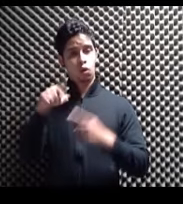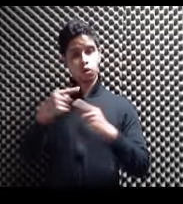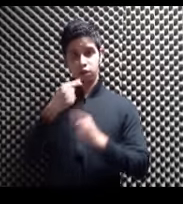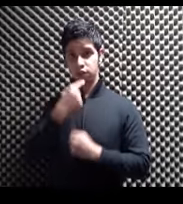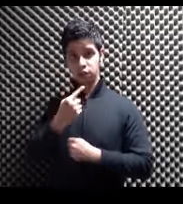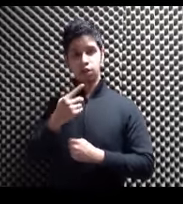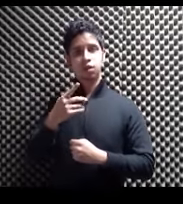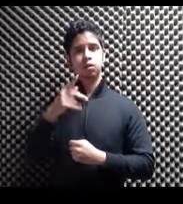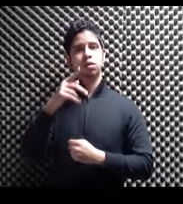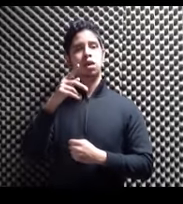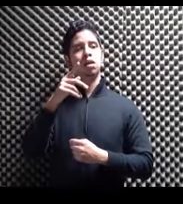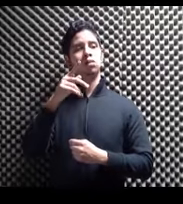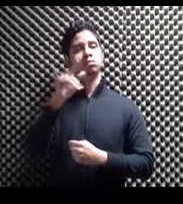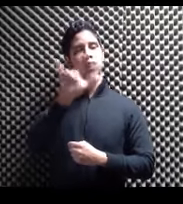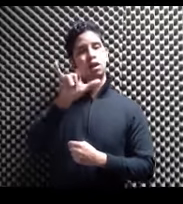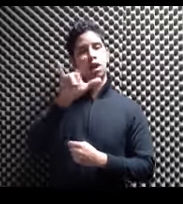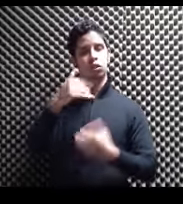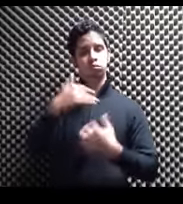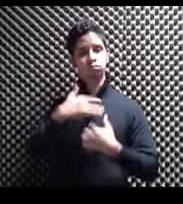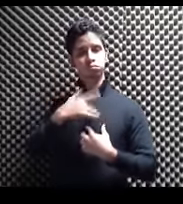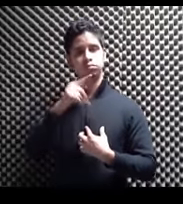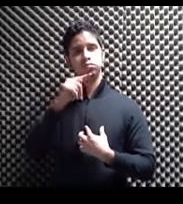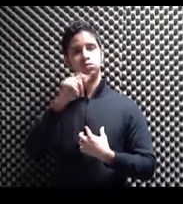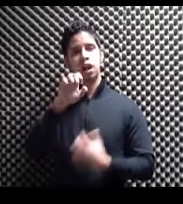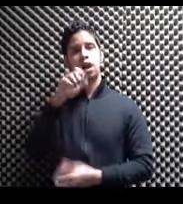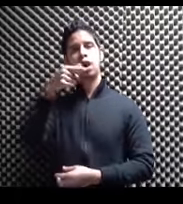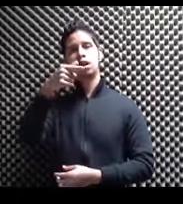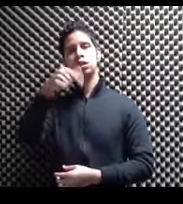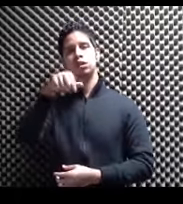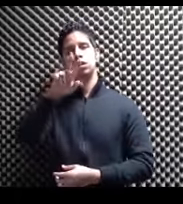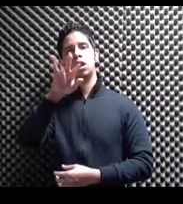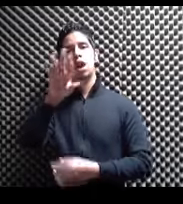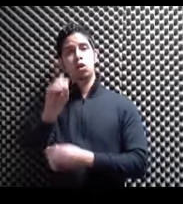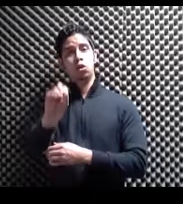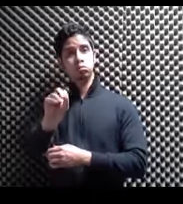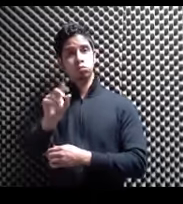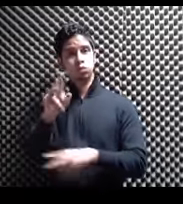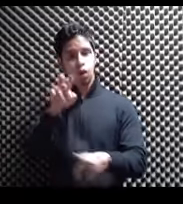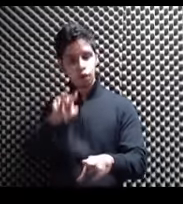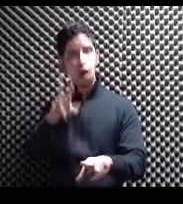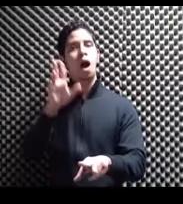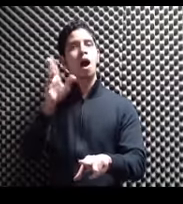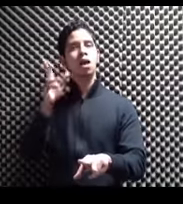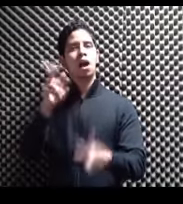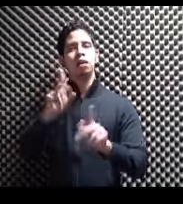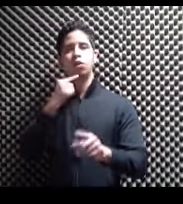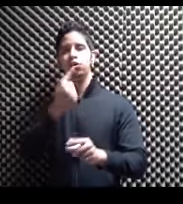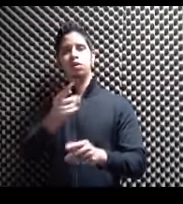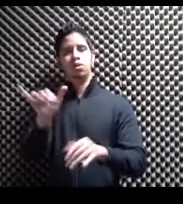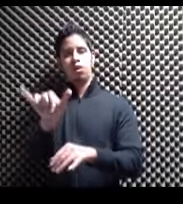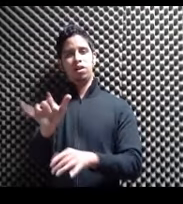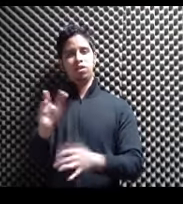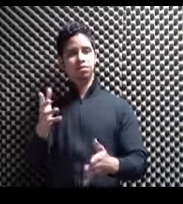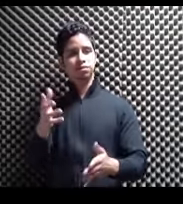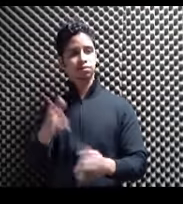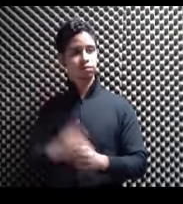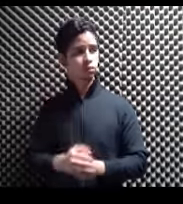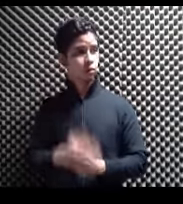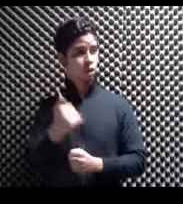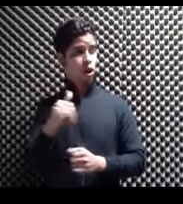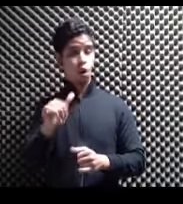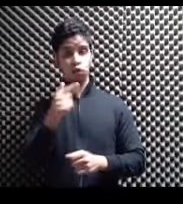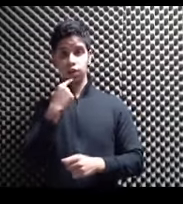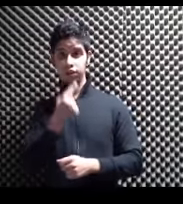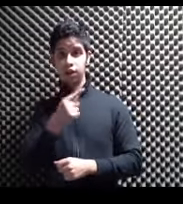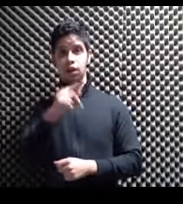la camiseta. Sí. Pues yo quiero esta. Eso es lo divertido. Porque hay una que se llama Te Amo. Te Amo. También. No, y